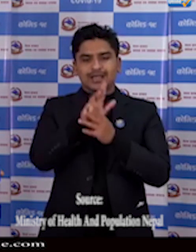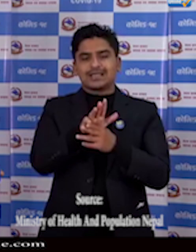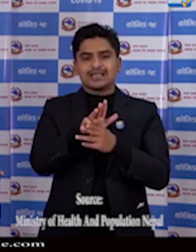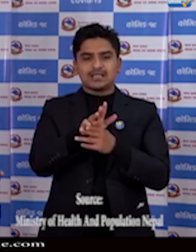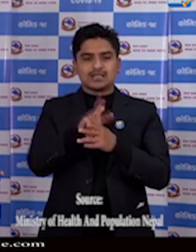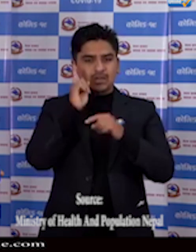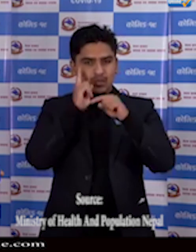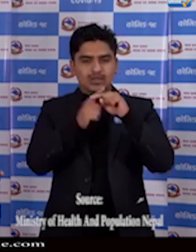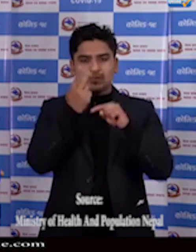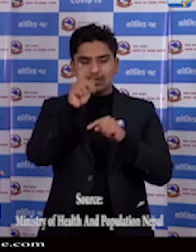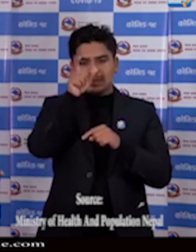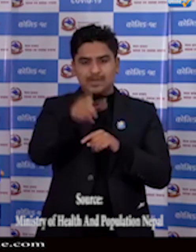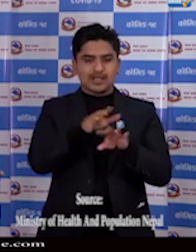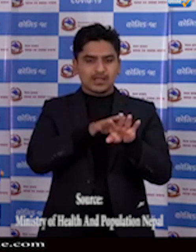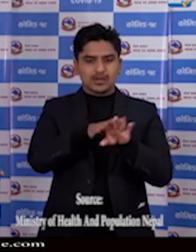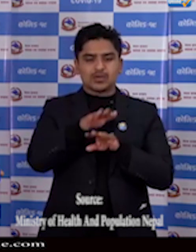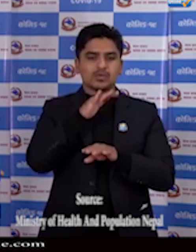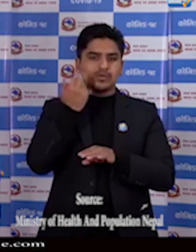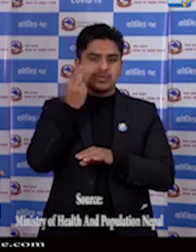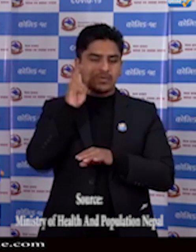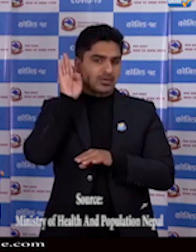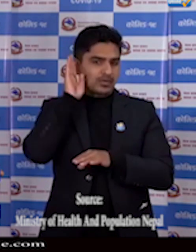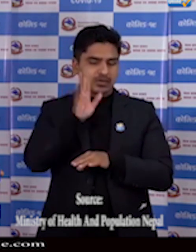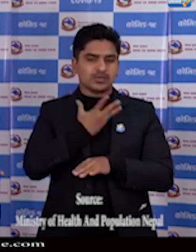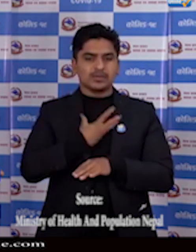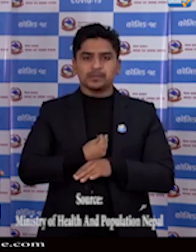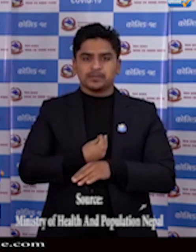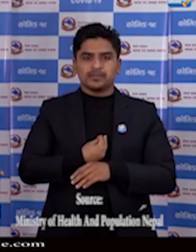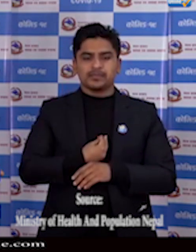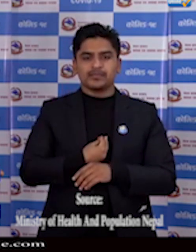COVID-19 पोजिटिभ भएका व्यक्तिहरूको मृत्यु भएको खबर छ, दुःखद खबर।